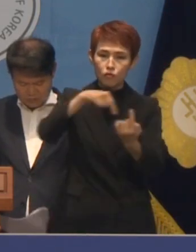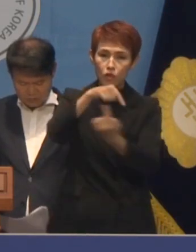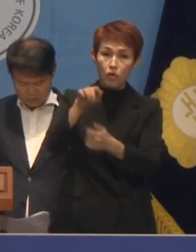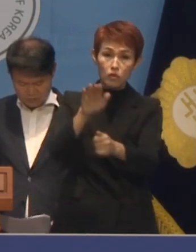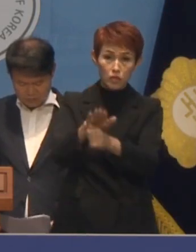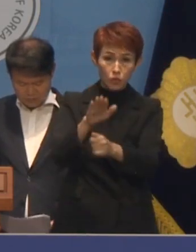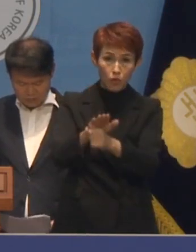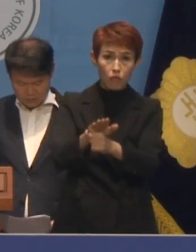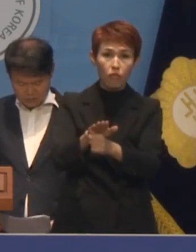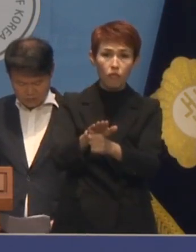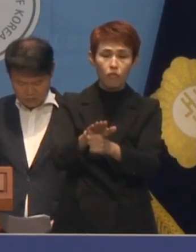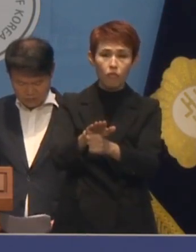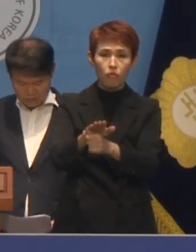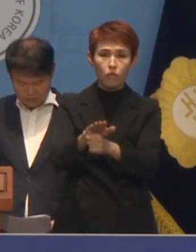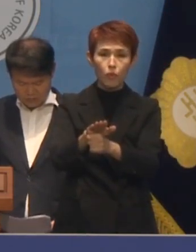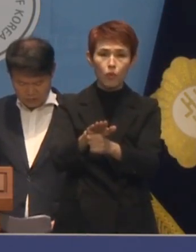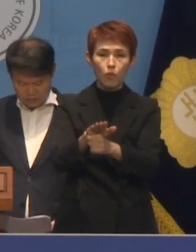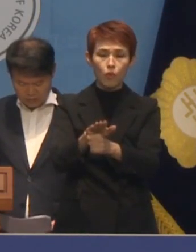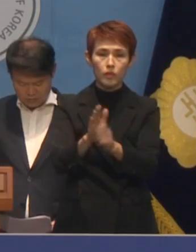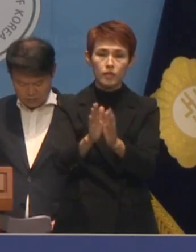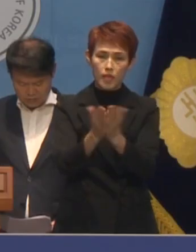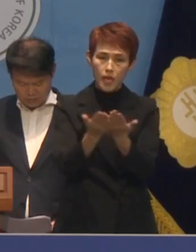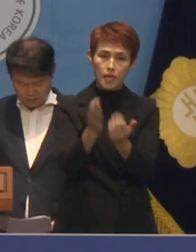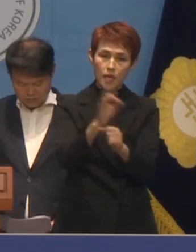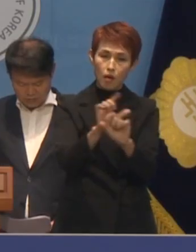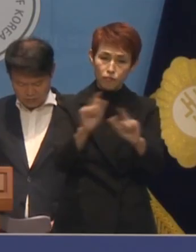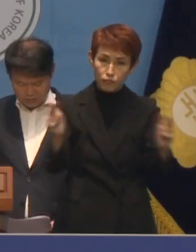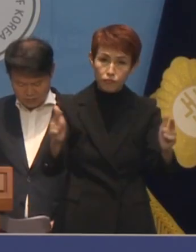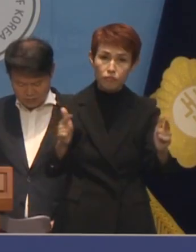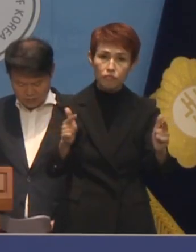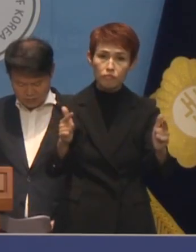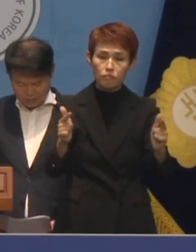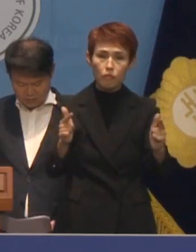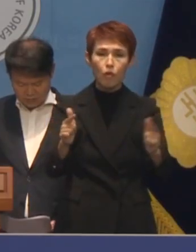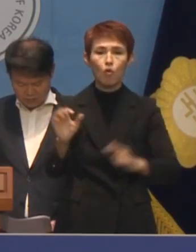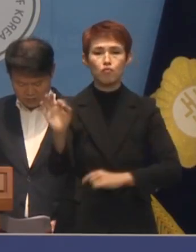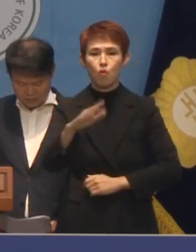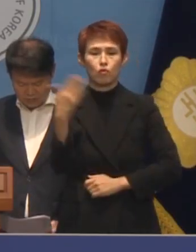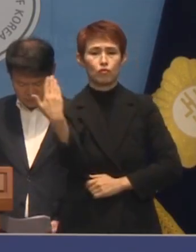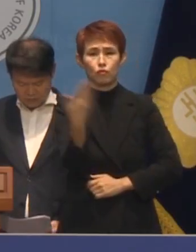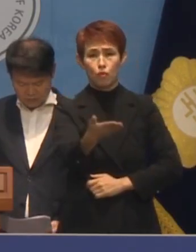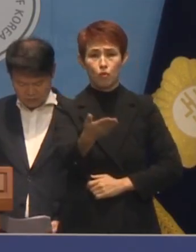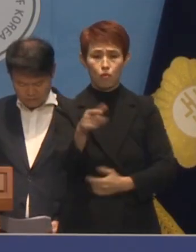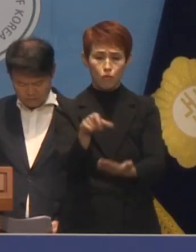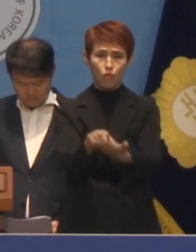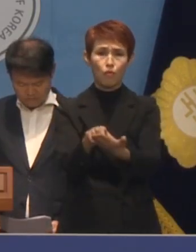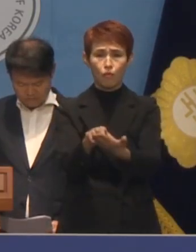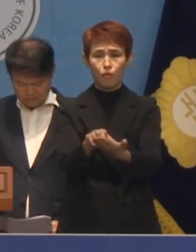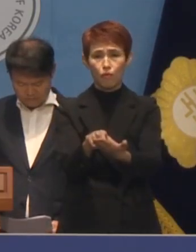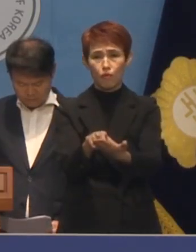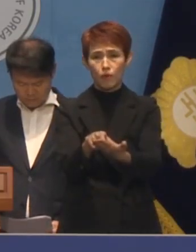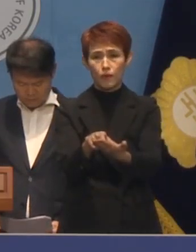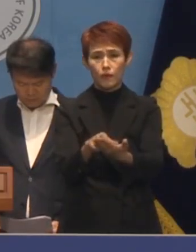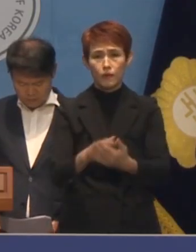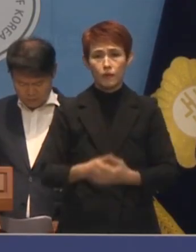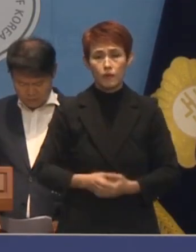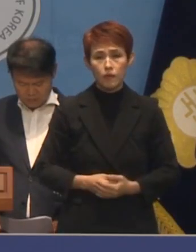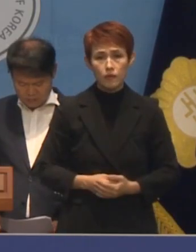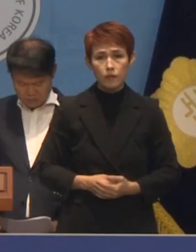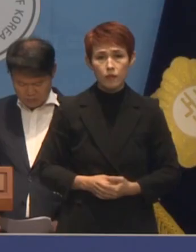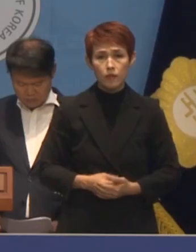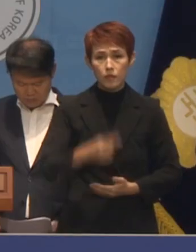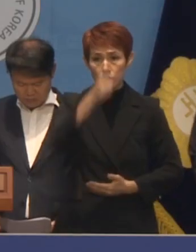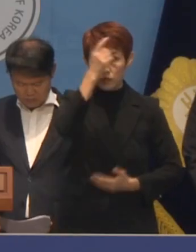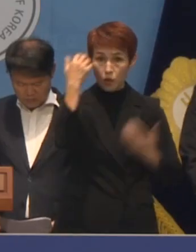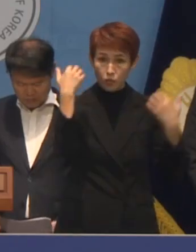및 교과형 도서 구업비 등의 비용을 무상으로 한다고 규정하였습니다. 비용을 국가